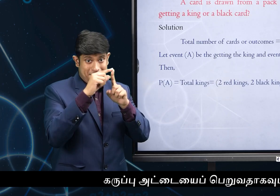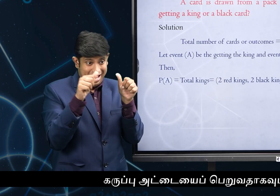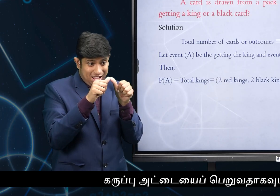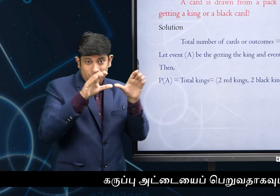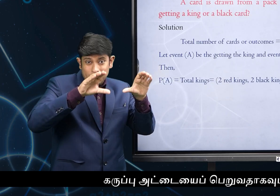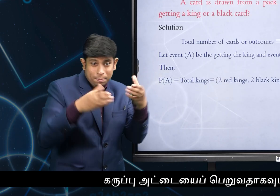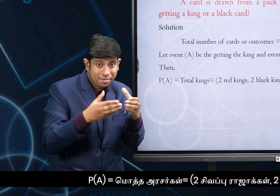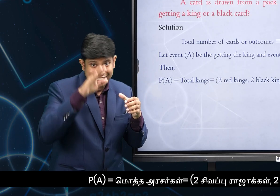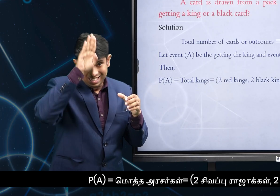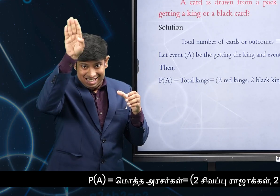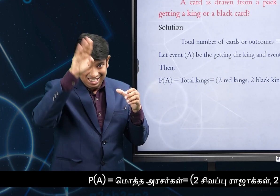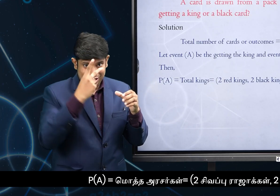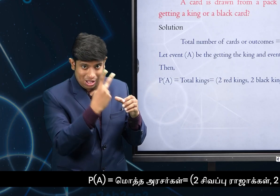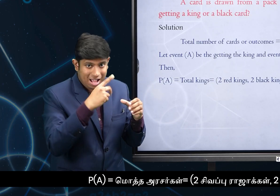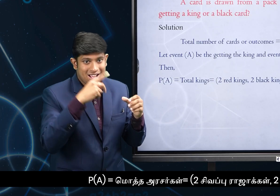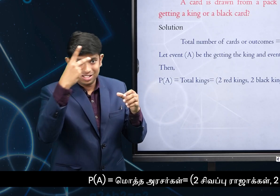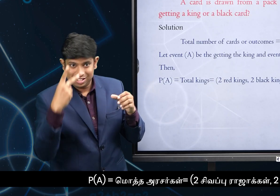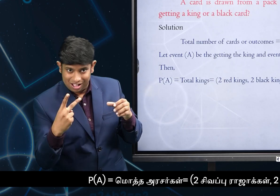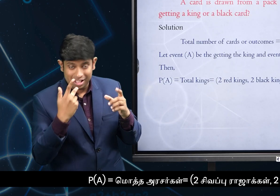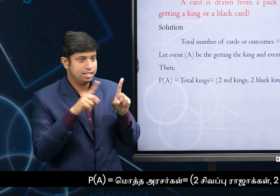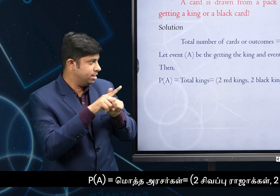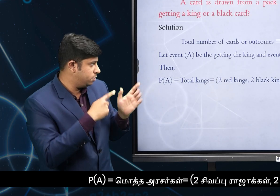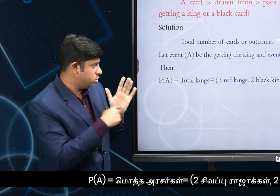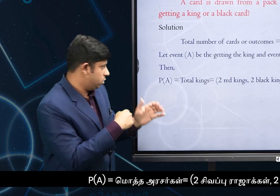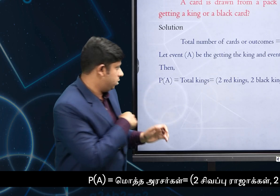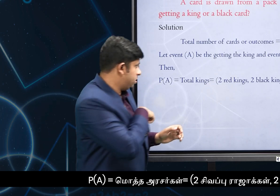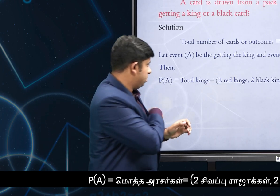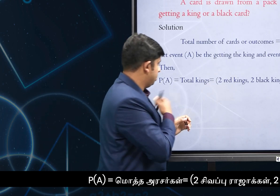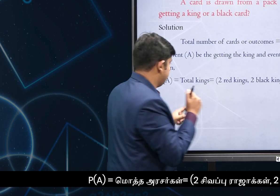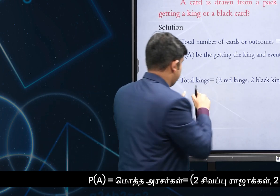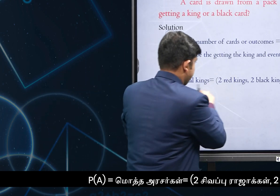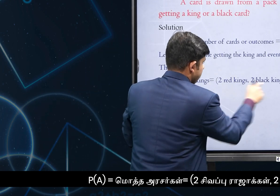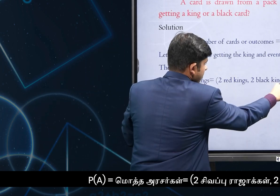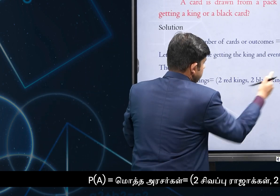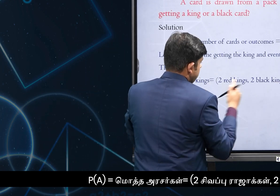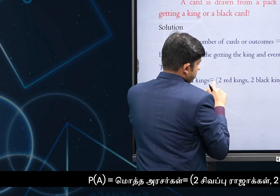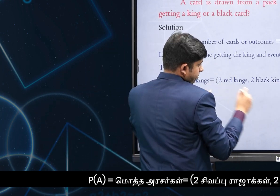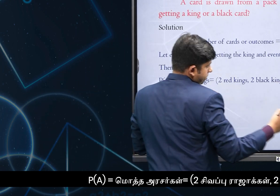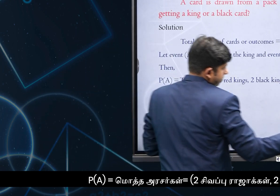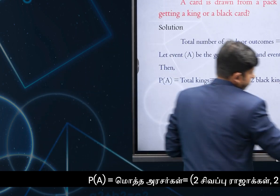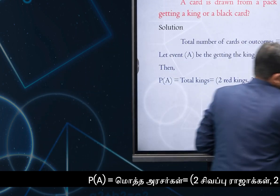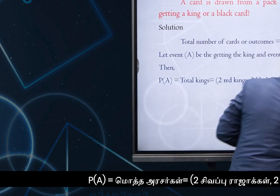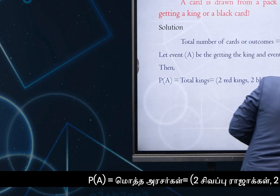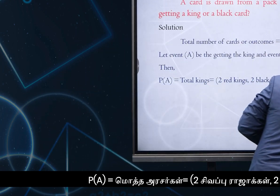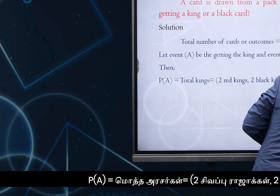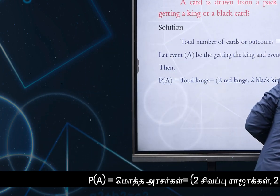பெறுவதாகவும் இருக்கட்டும். பி அடைப்புக்குறி ஏ ஈடு மொத்த அரசர்கள் ஈடு அடைப்புக்குறி 2 சிவப்பு ராஜாக்கள் 2